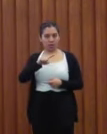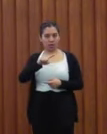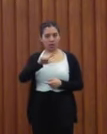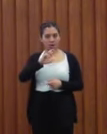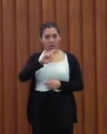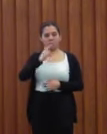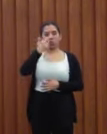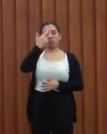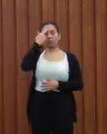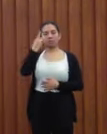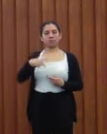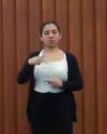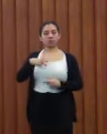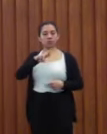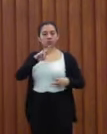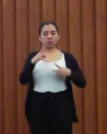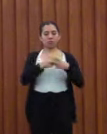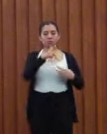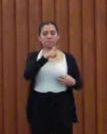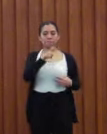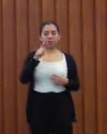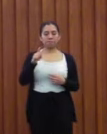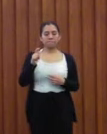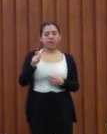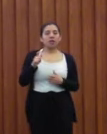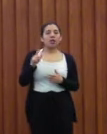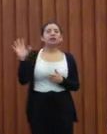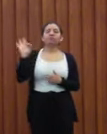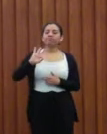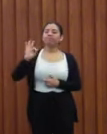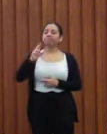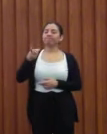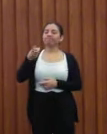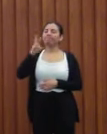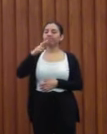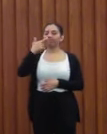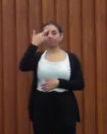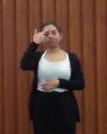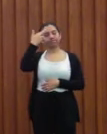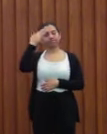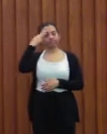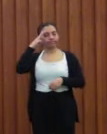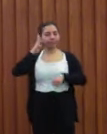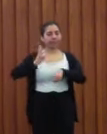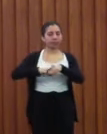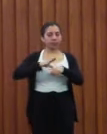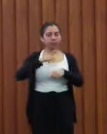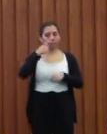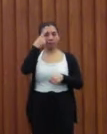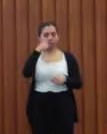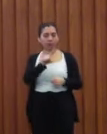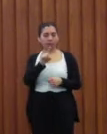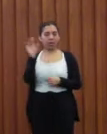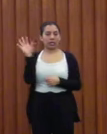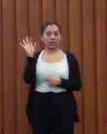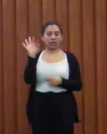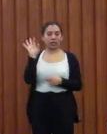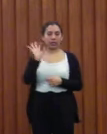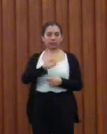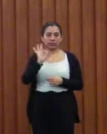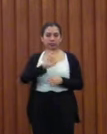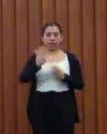Que esa es una manera en que desde la sociedad civil se acompaña estos procesos y se logran